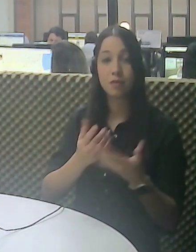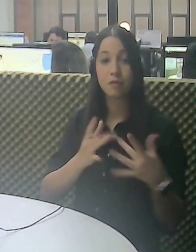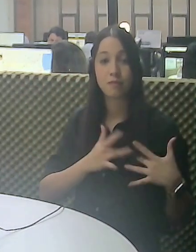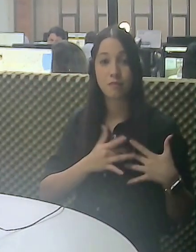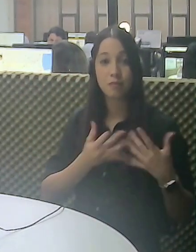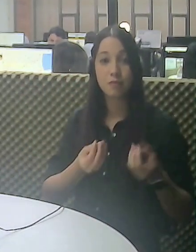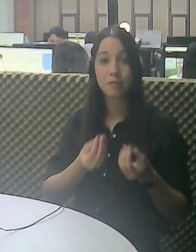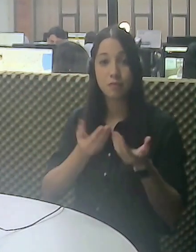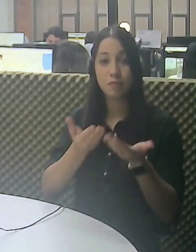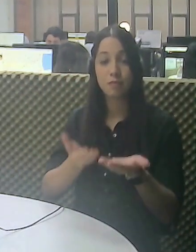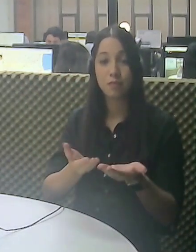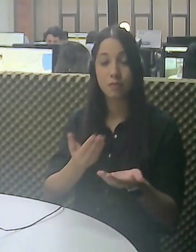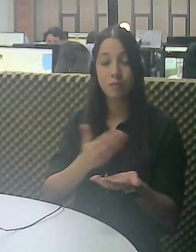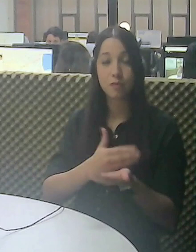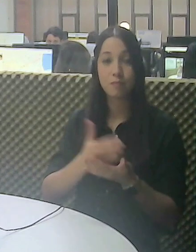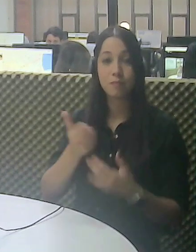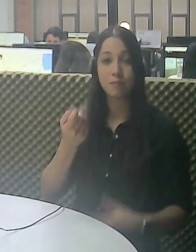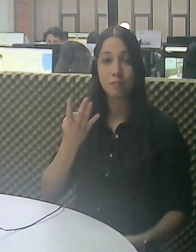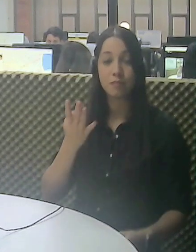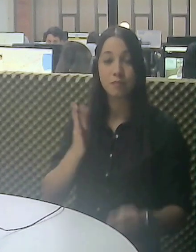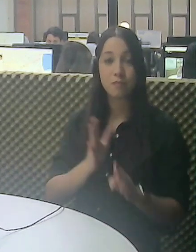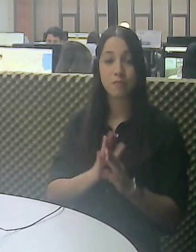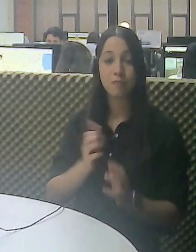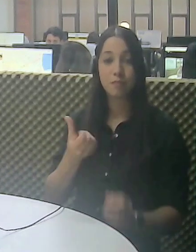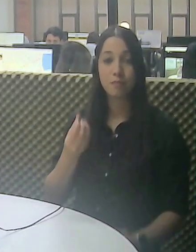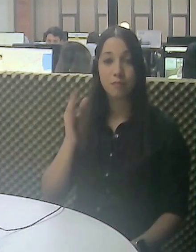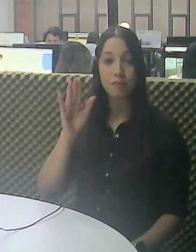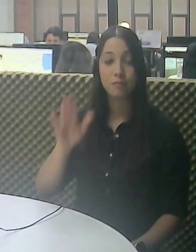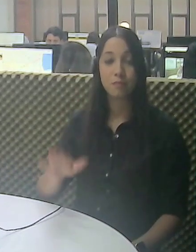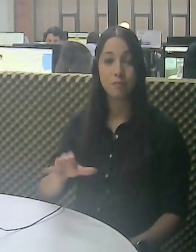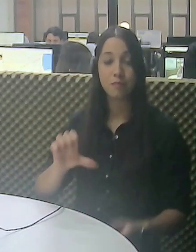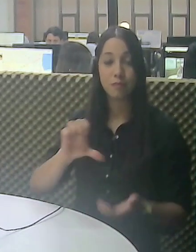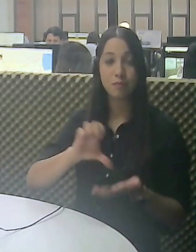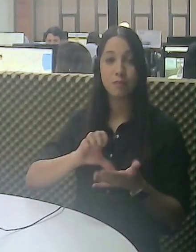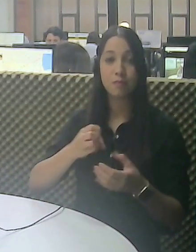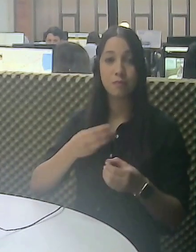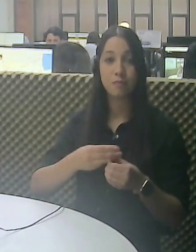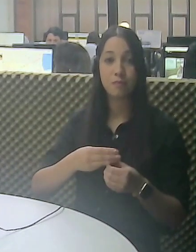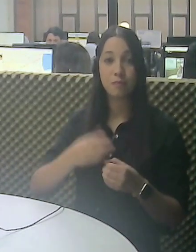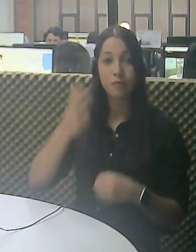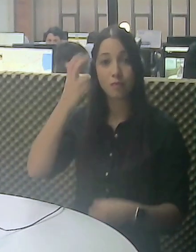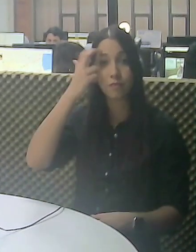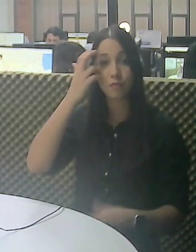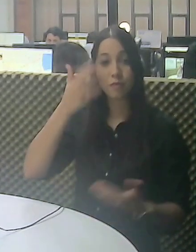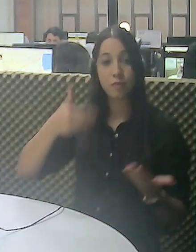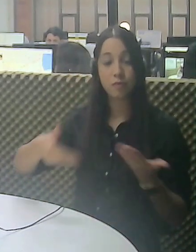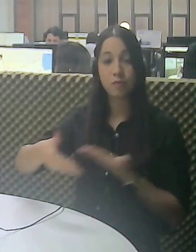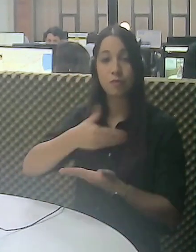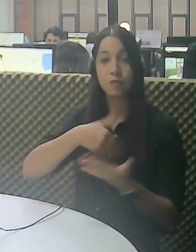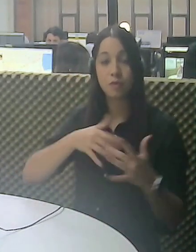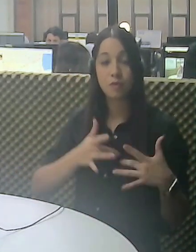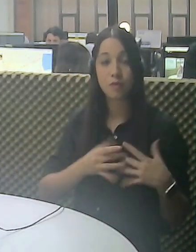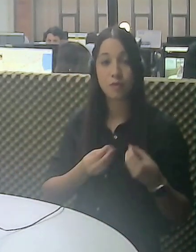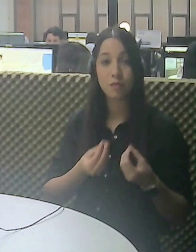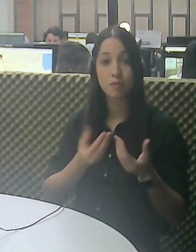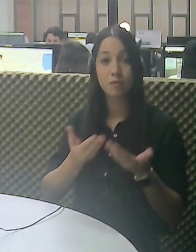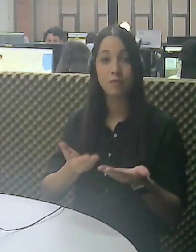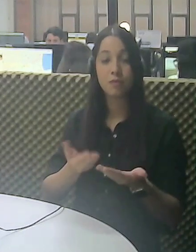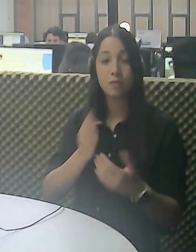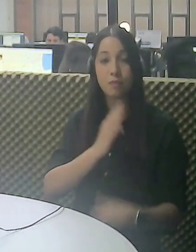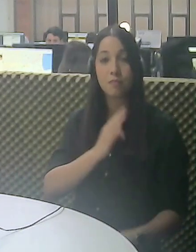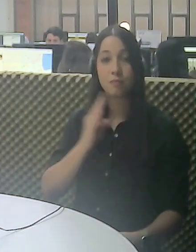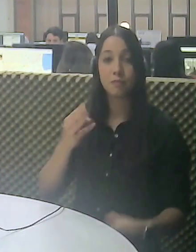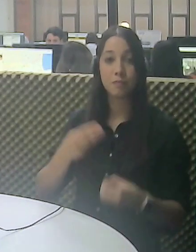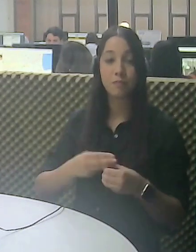Entre 2 e 4 da tarde, quem for ao Centro Municipal de Cultura poderá trocar ou doar livros para a Biblioteca Municipal